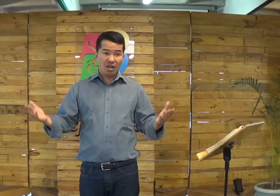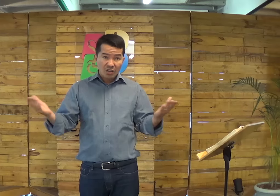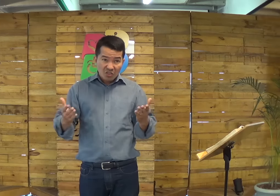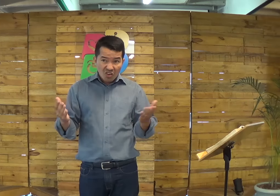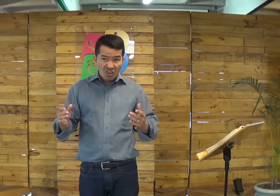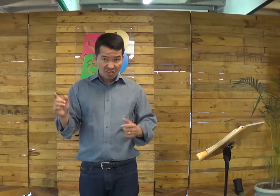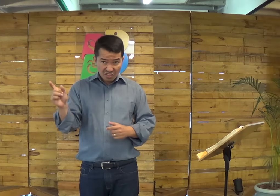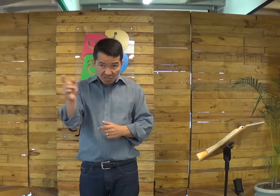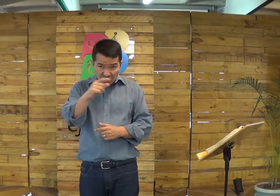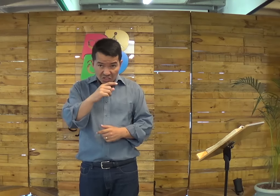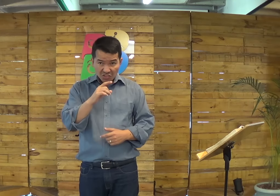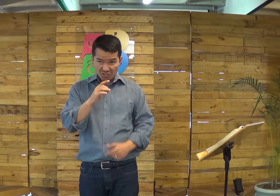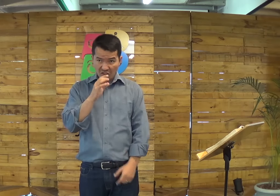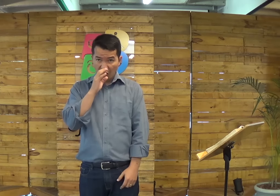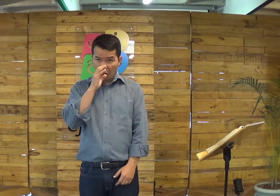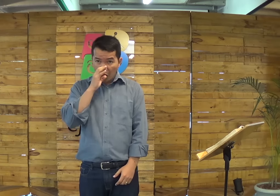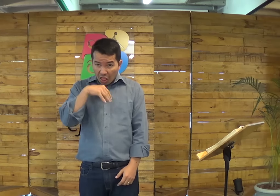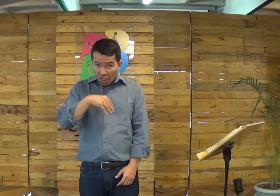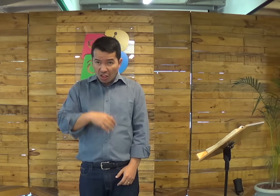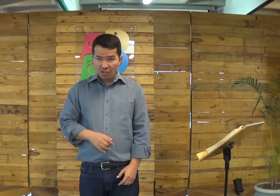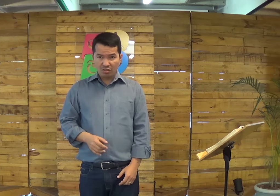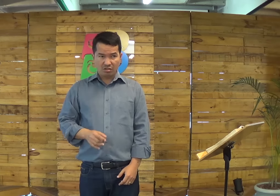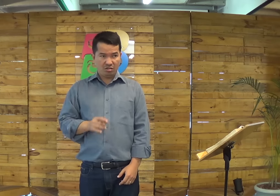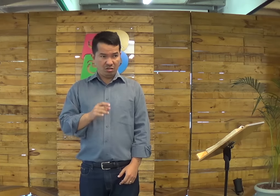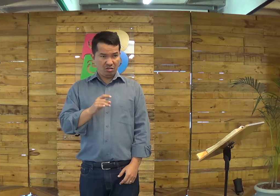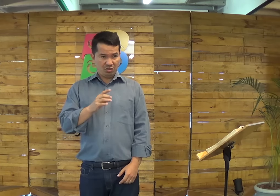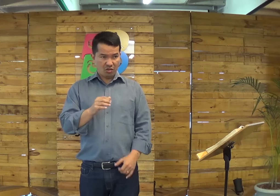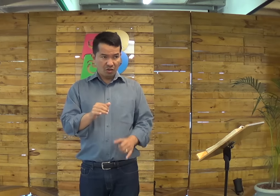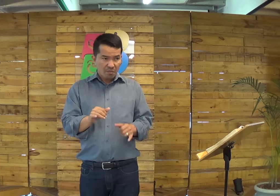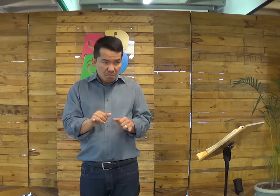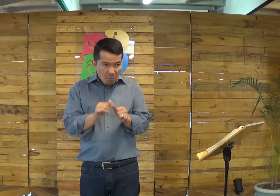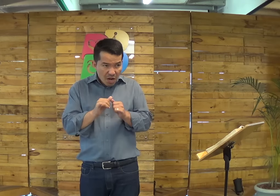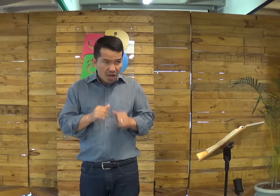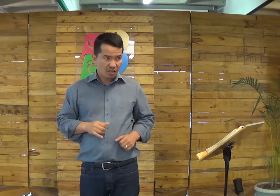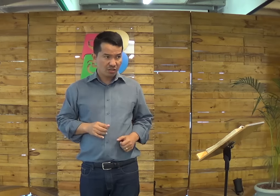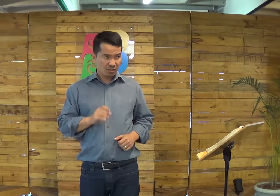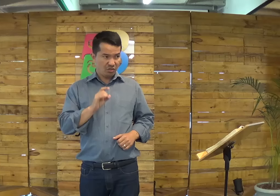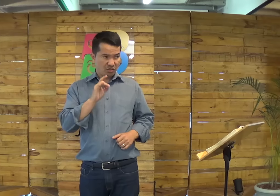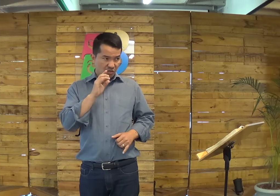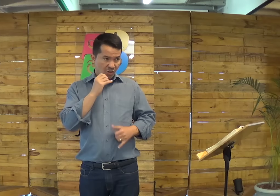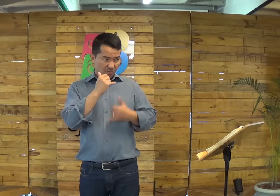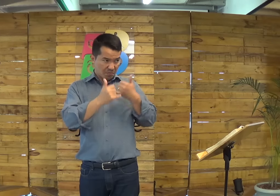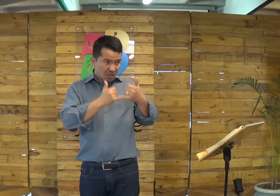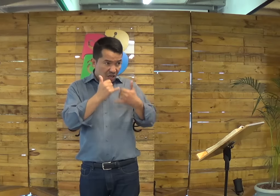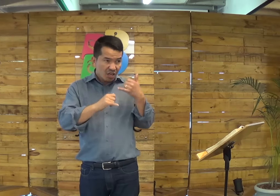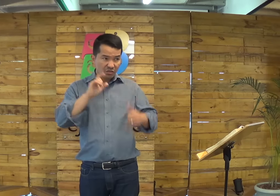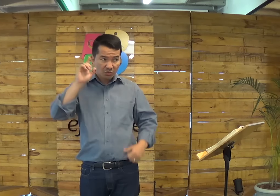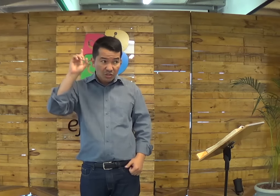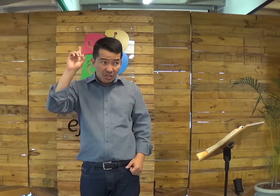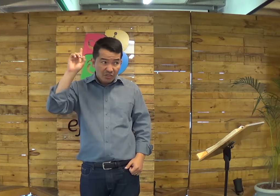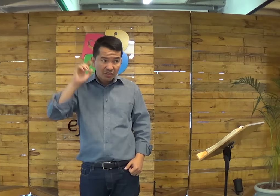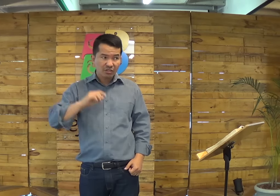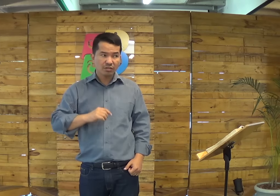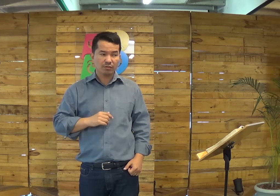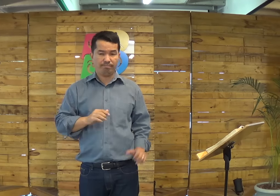foi agora você tá meando né só fazendo bobagem só brincando com